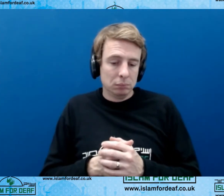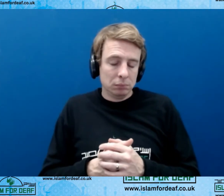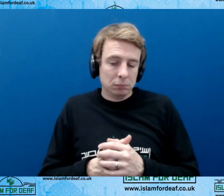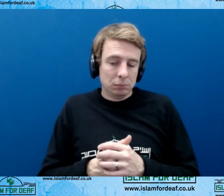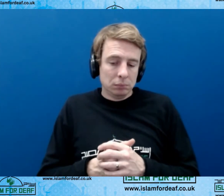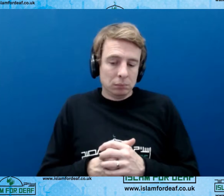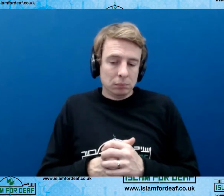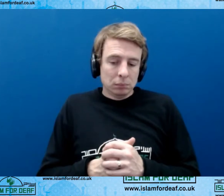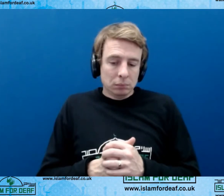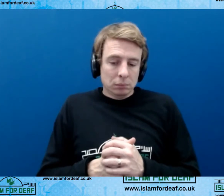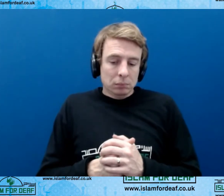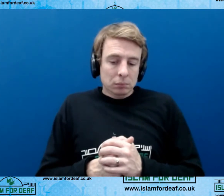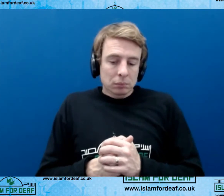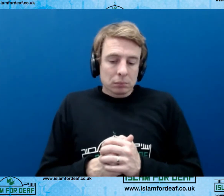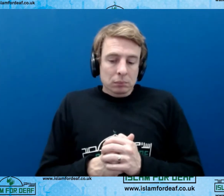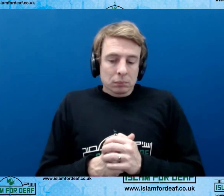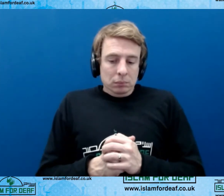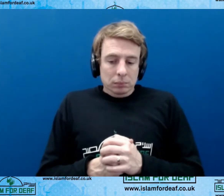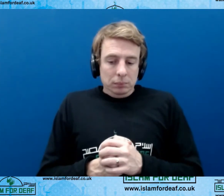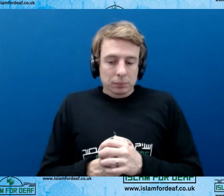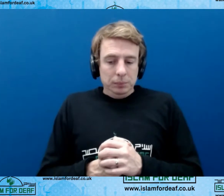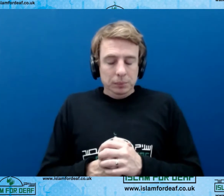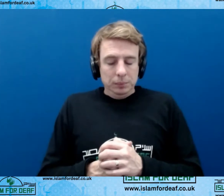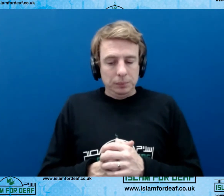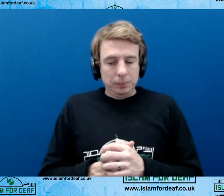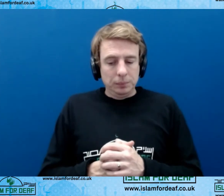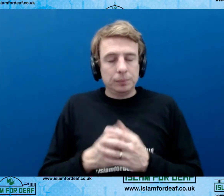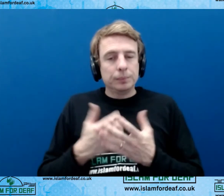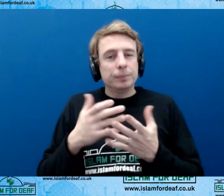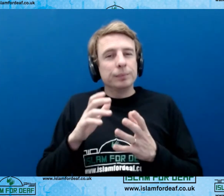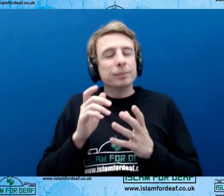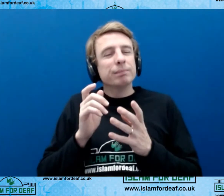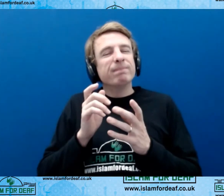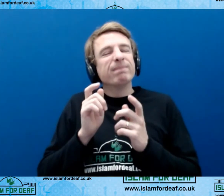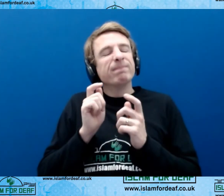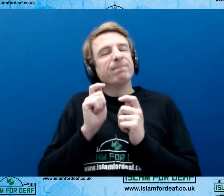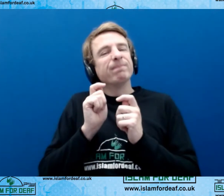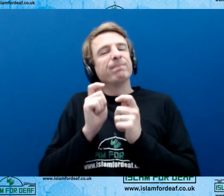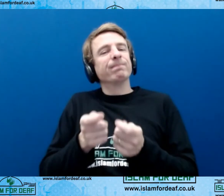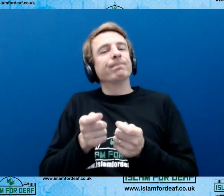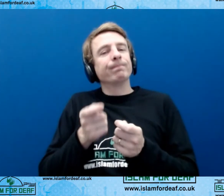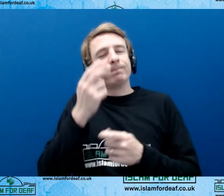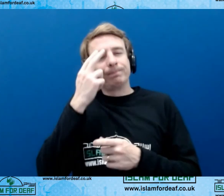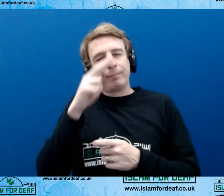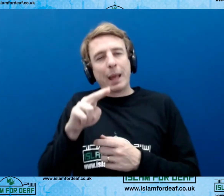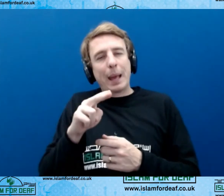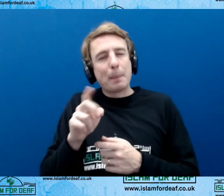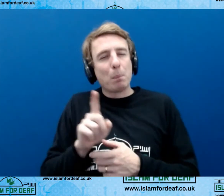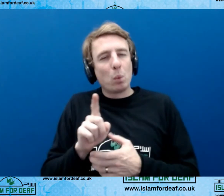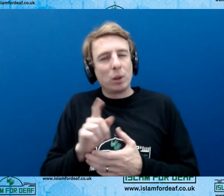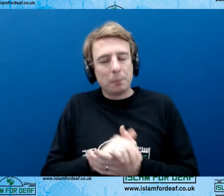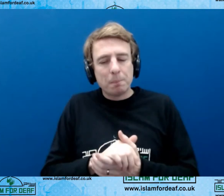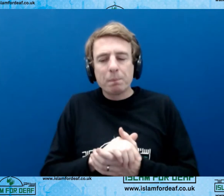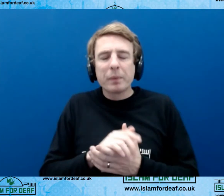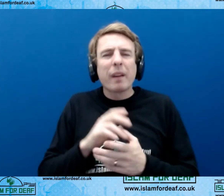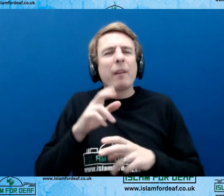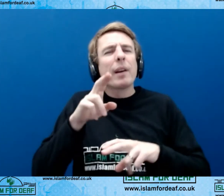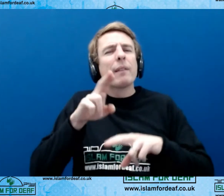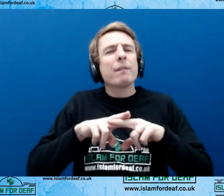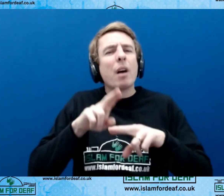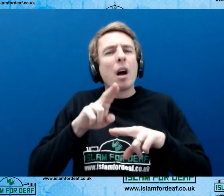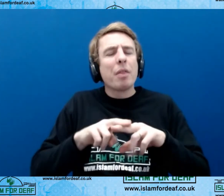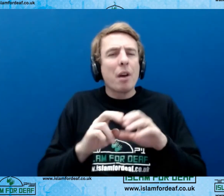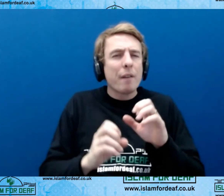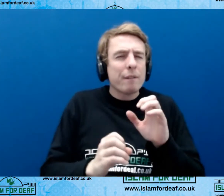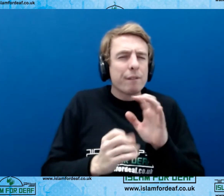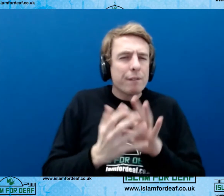نعم. أثابكم الله. So the father of the fire or the brightness, and this was due to his face